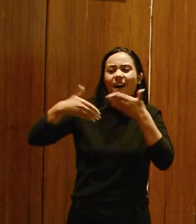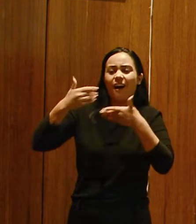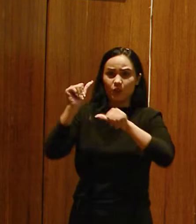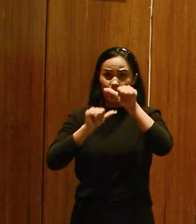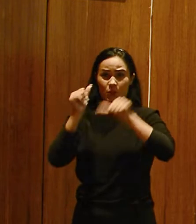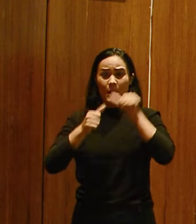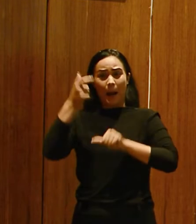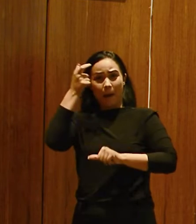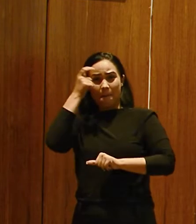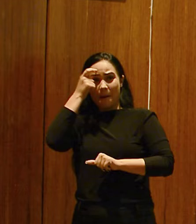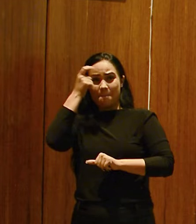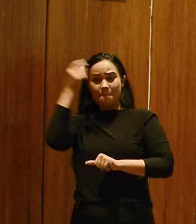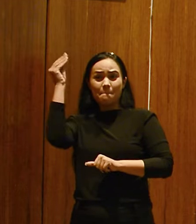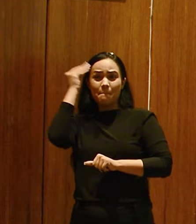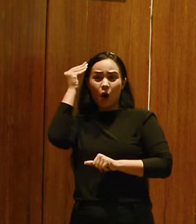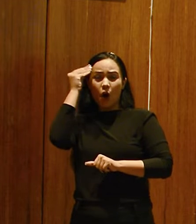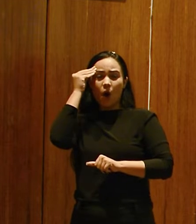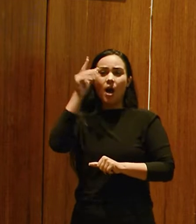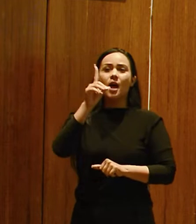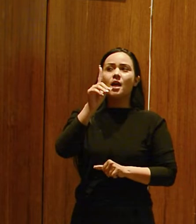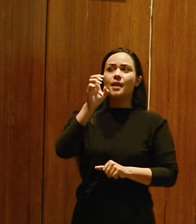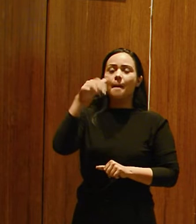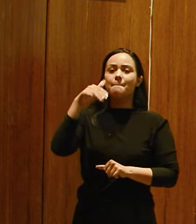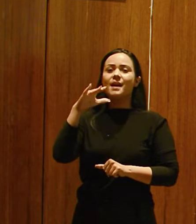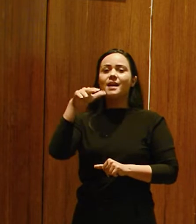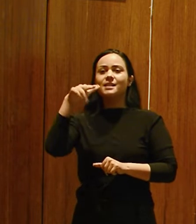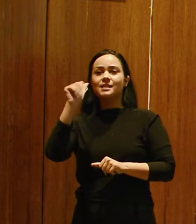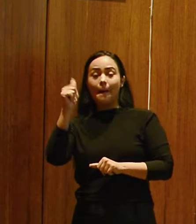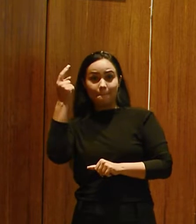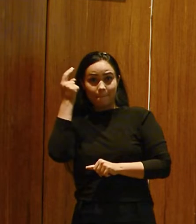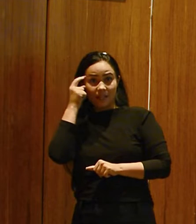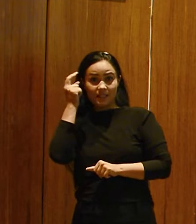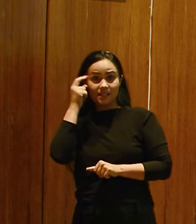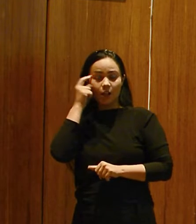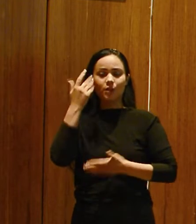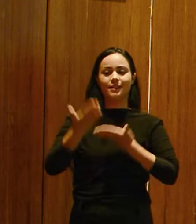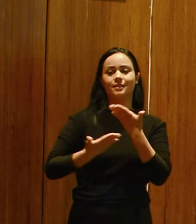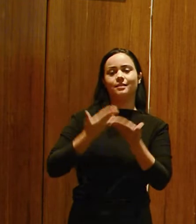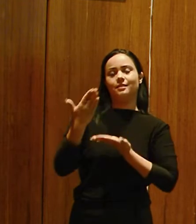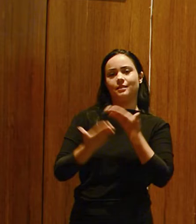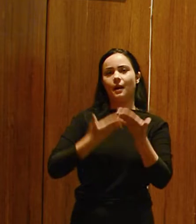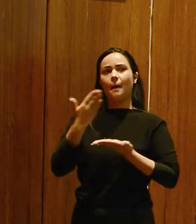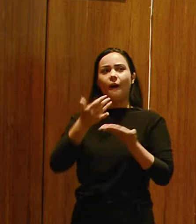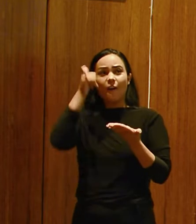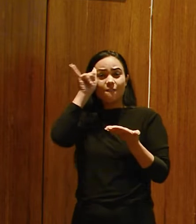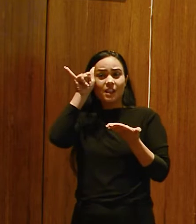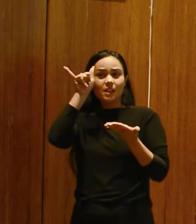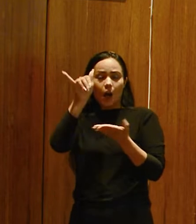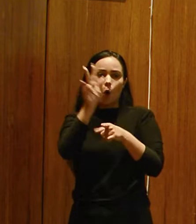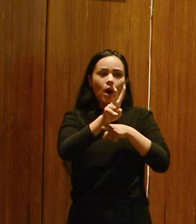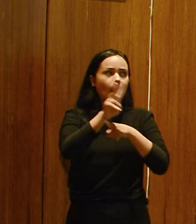memória episódica, a demência. E pensando, né, no tratamento, na